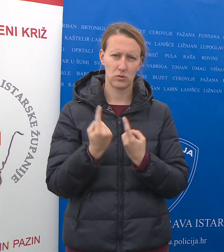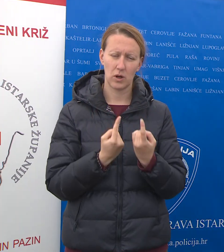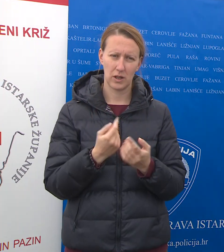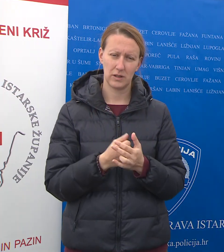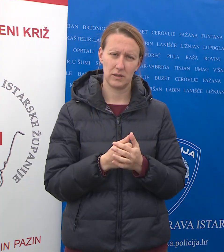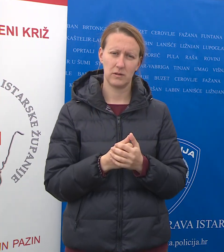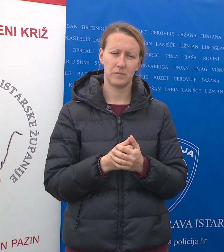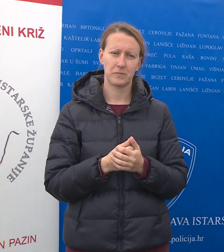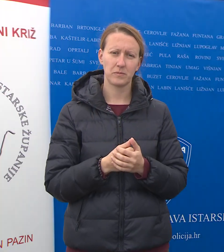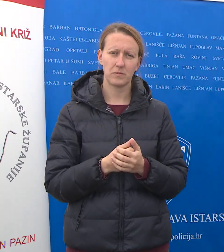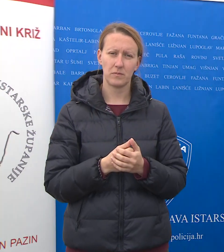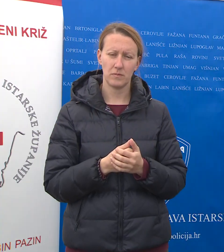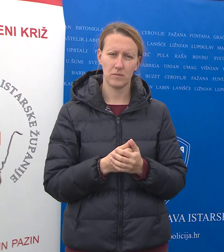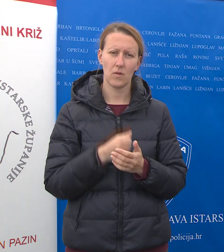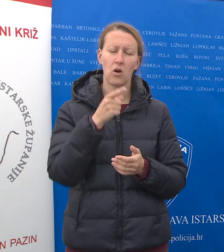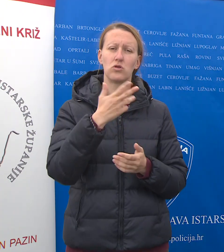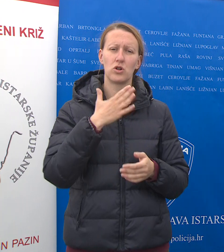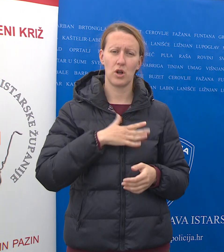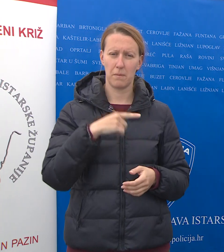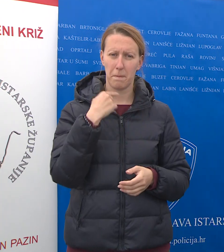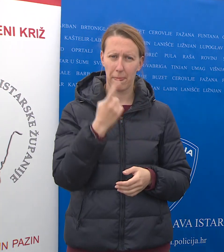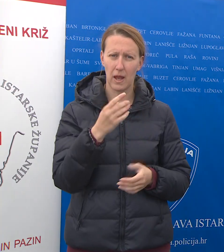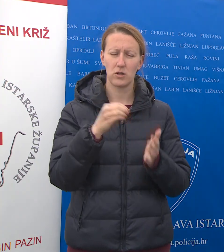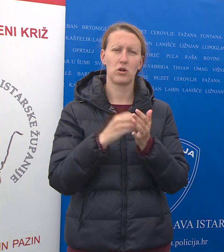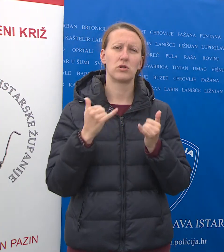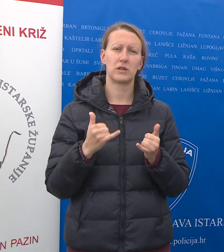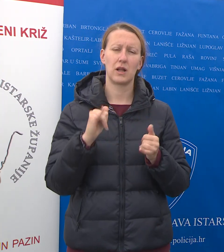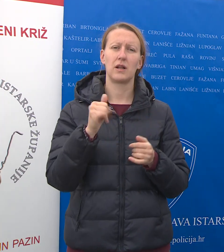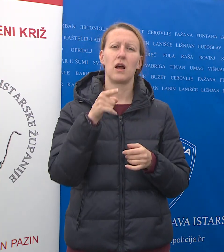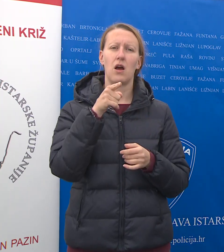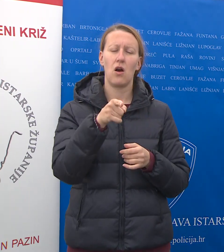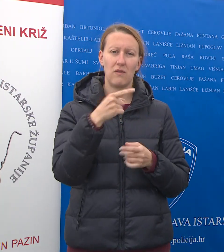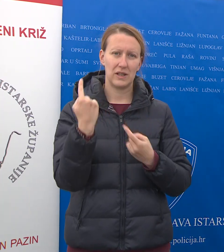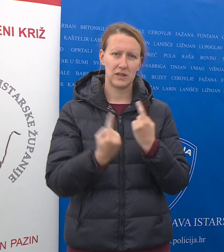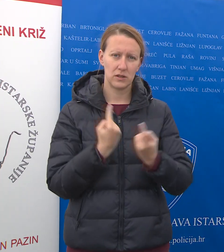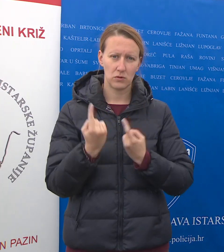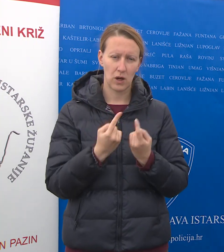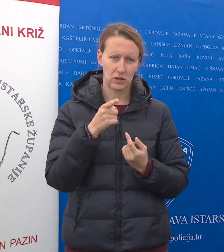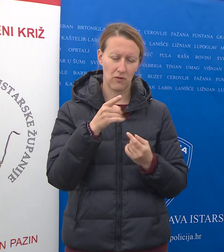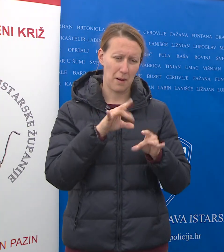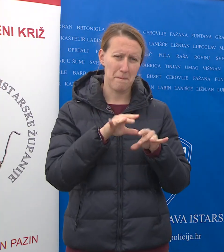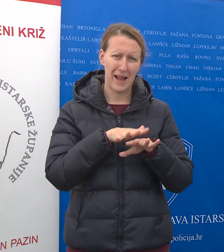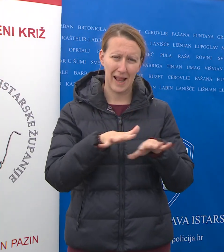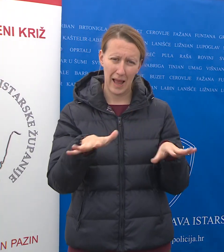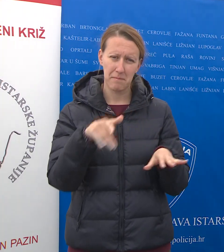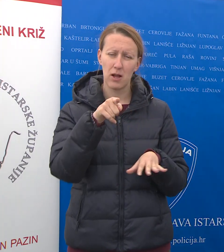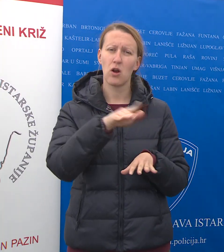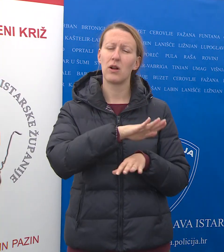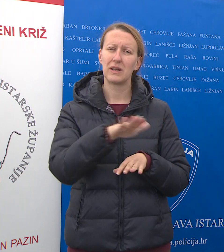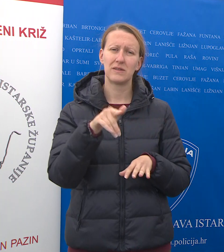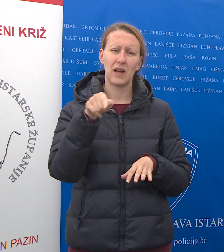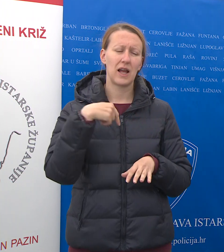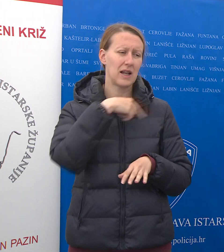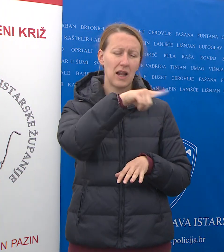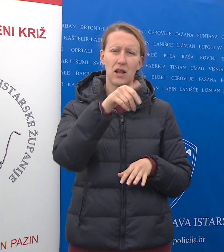situaciji. Ono što želim reći još sada, da ova situacija, ova pandemija, to je na sve nas